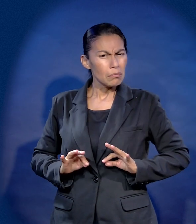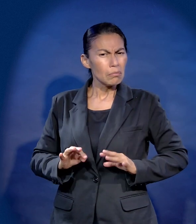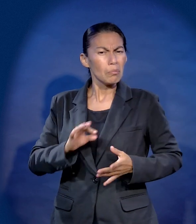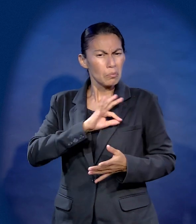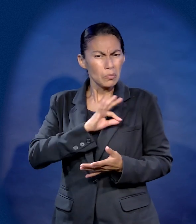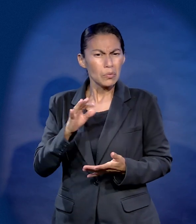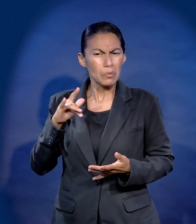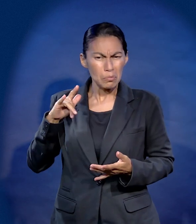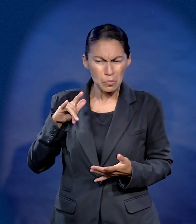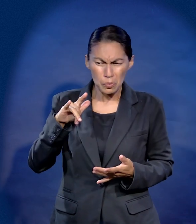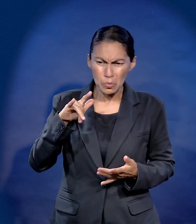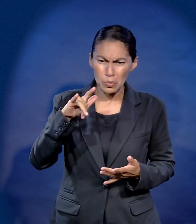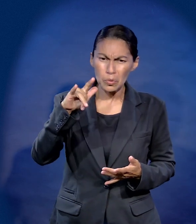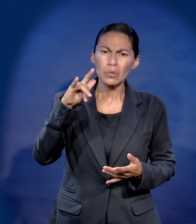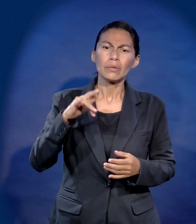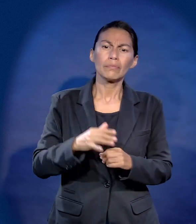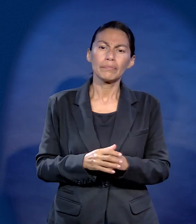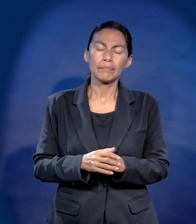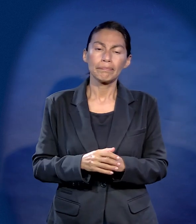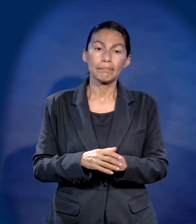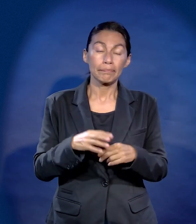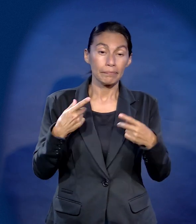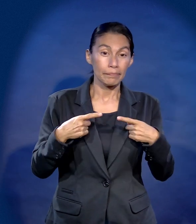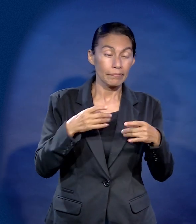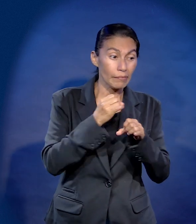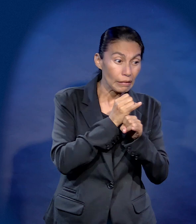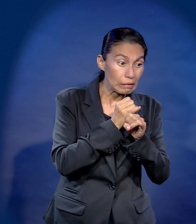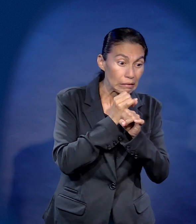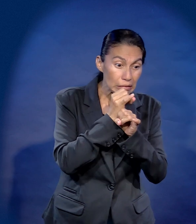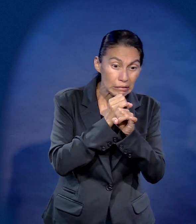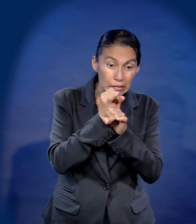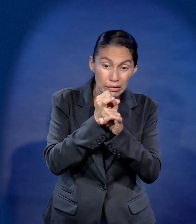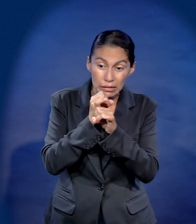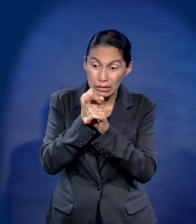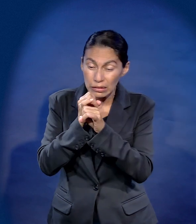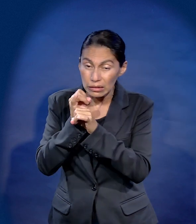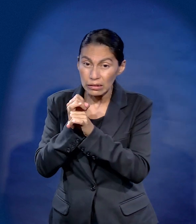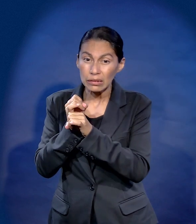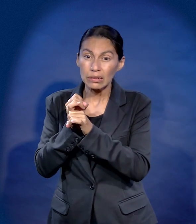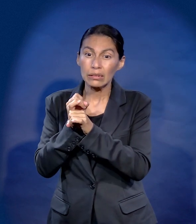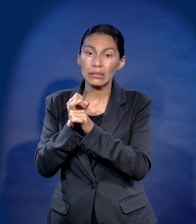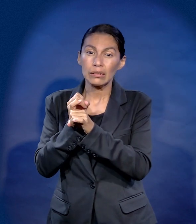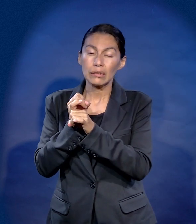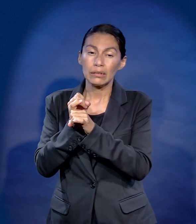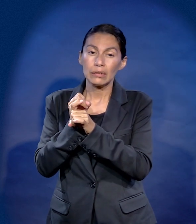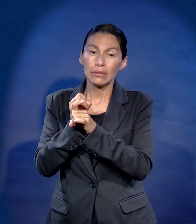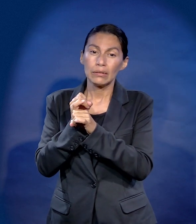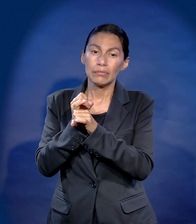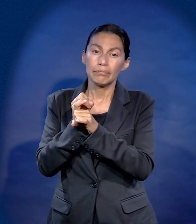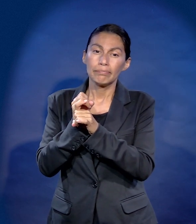tan tranquilo para volar? Las investigaciones comienzan.